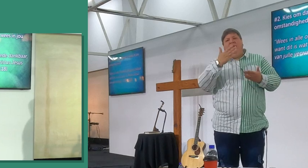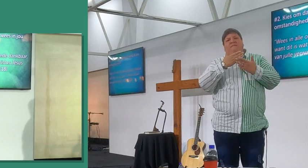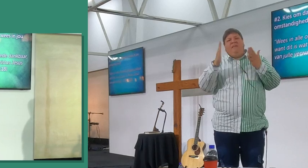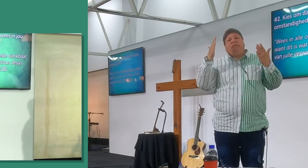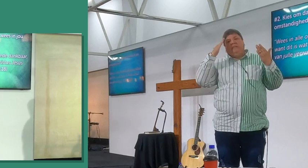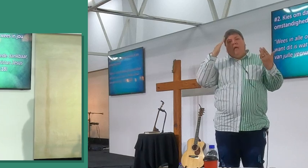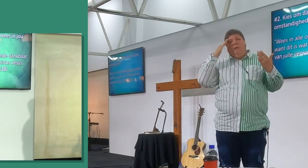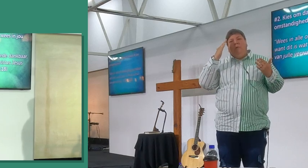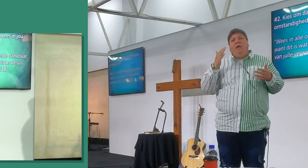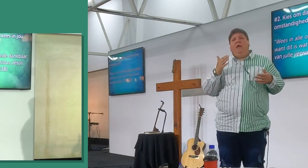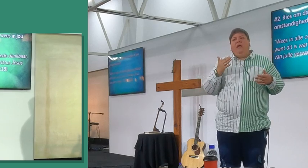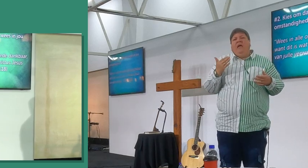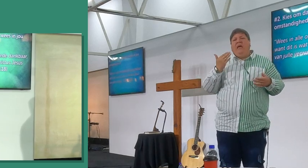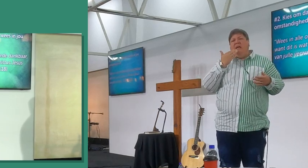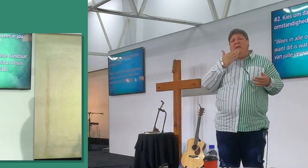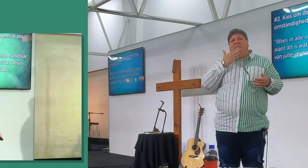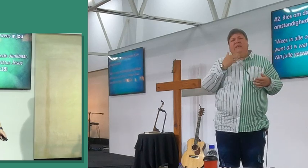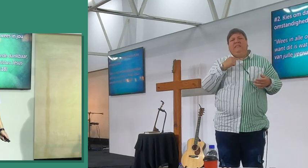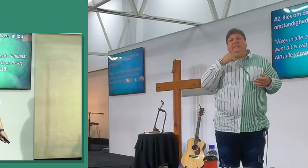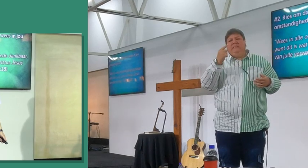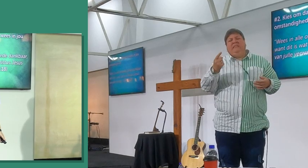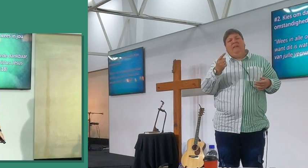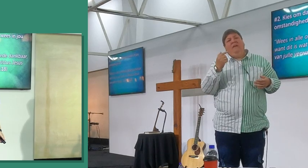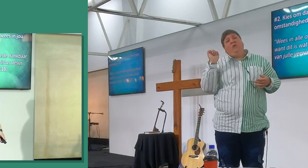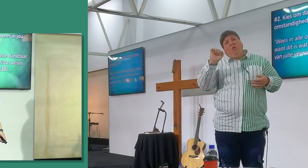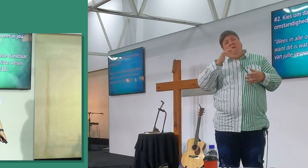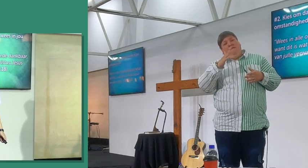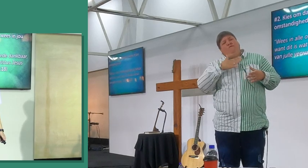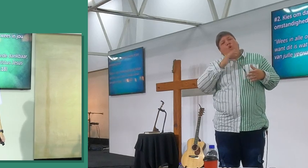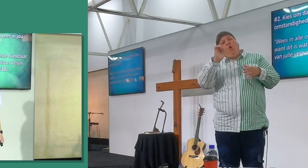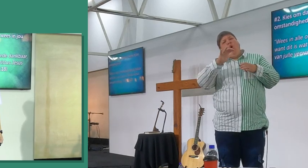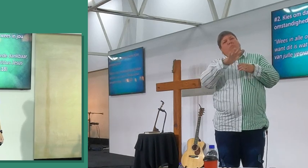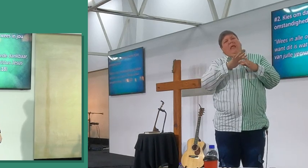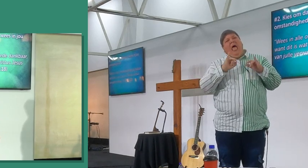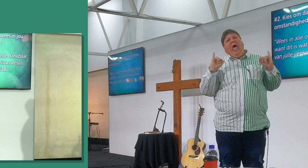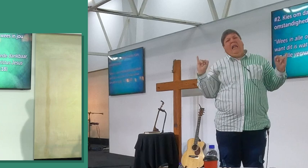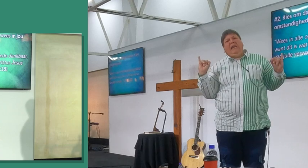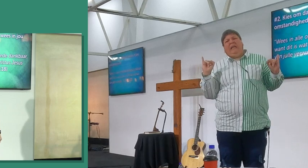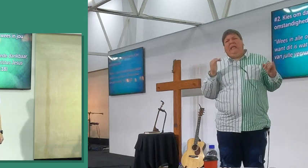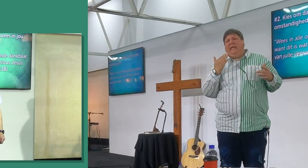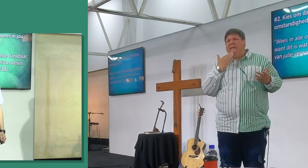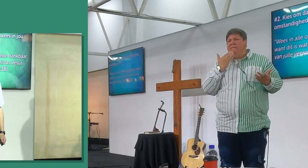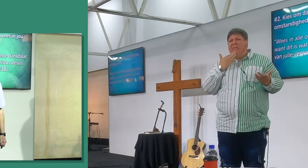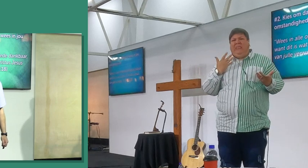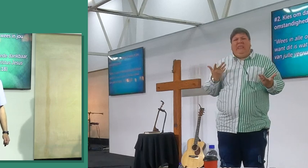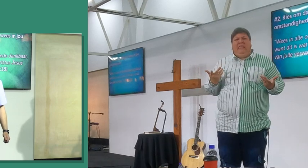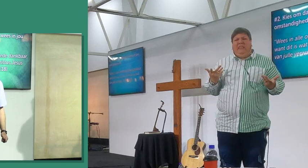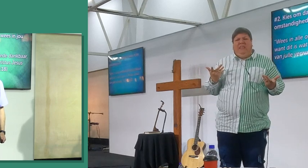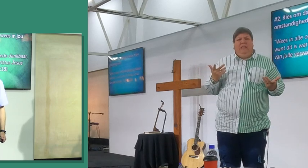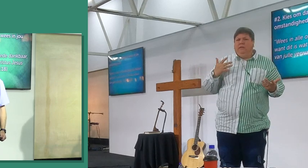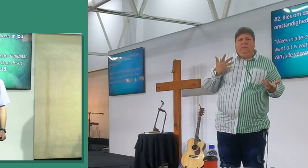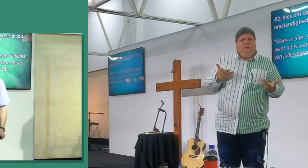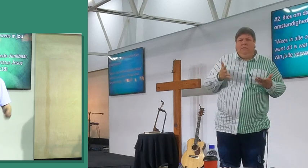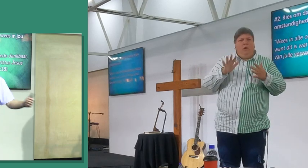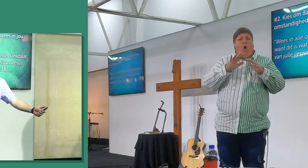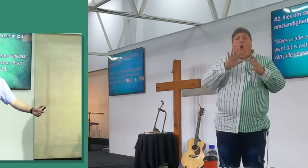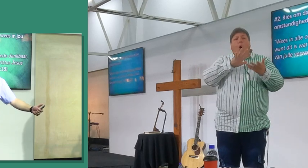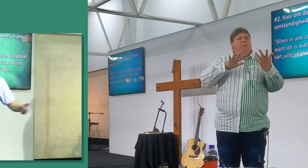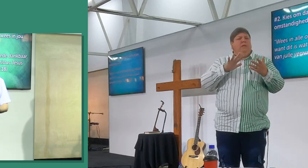omstandighere klink erger vir jou, op die oomlik as Paulus, en op die einde van die dag, weet jy, jy kan nie jou hand opsteek nie, want jou kop is daarom nog op jou laai,